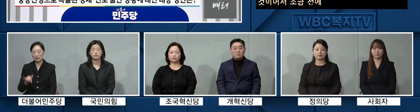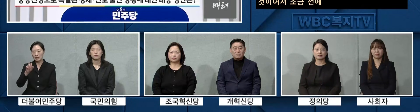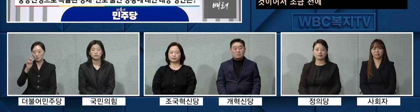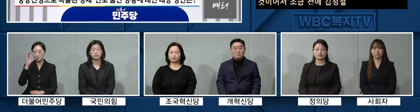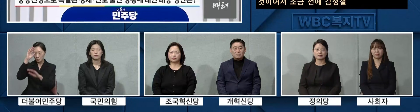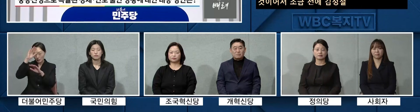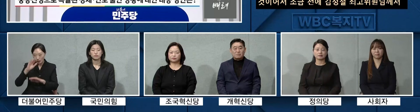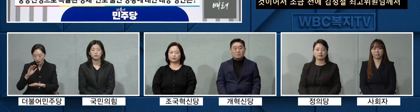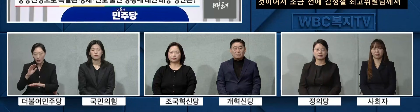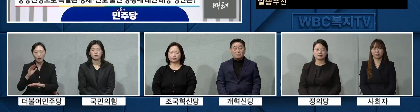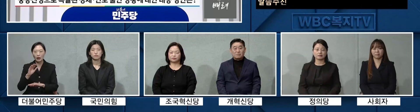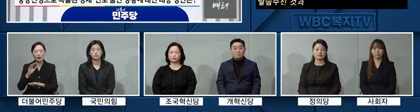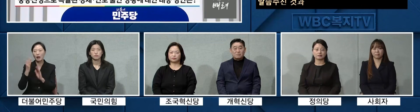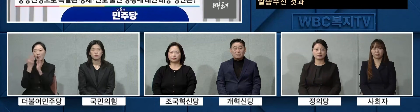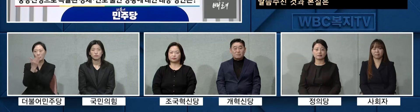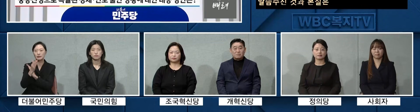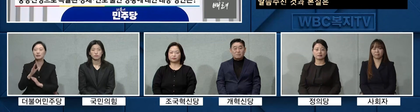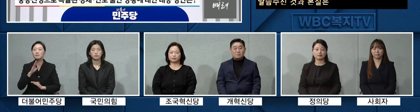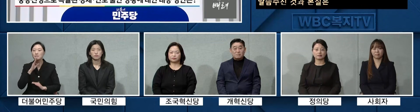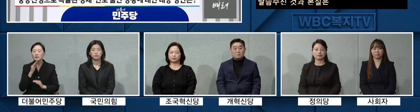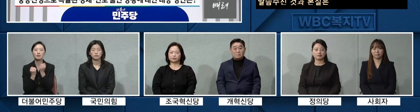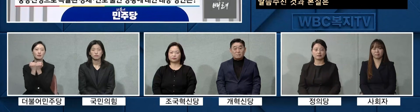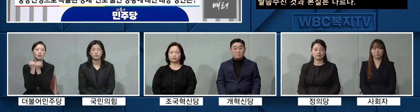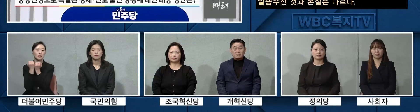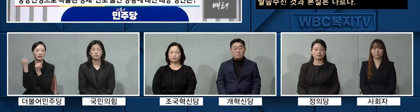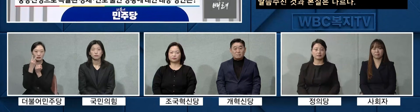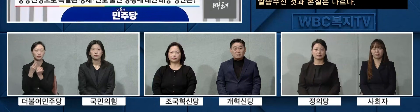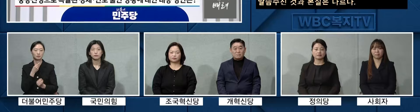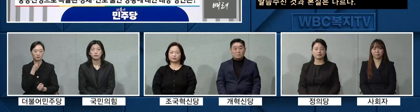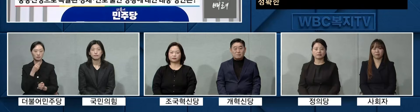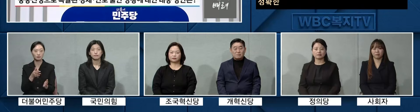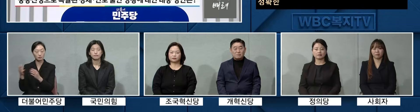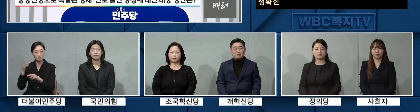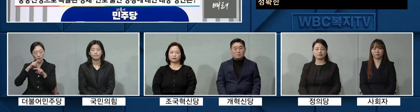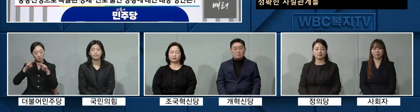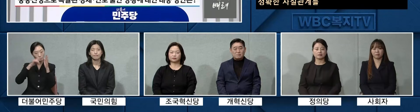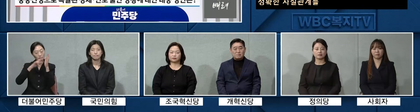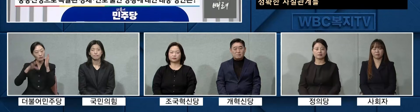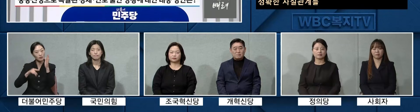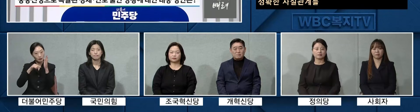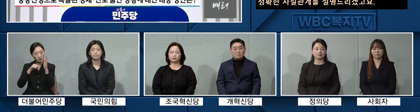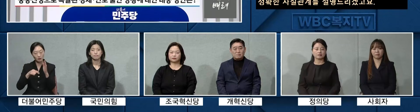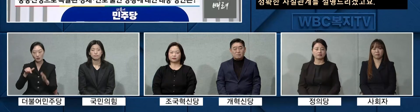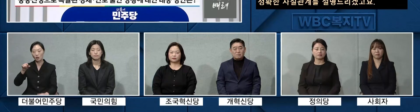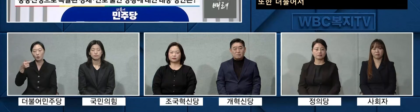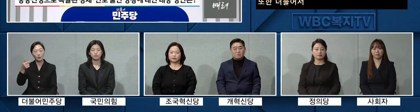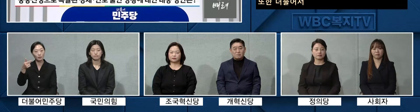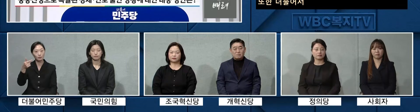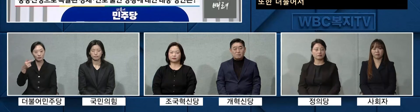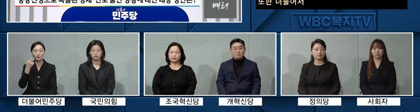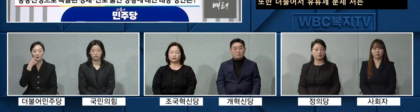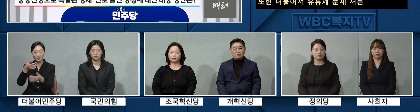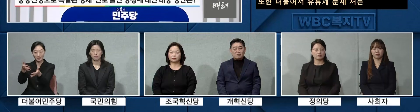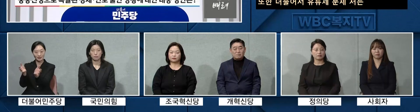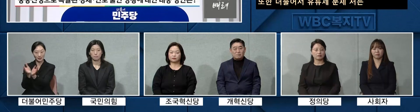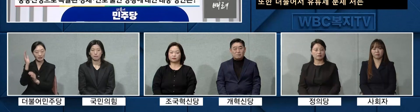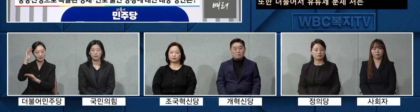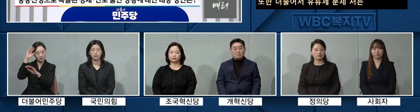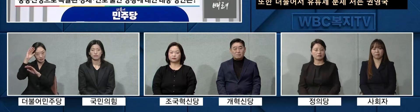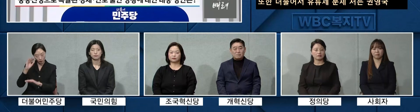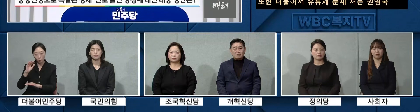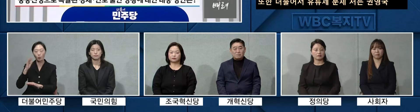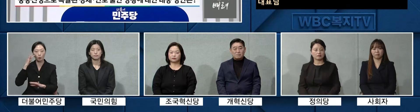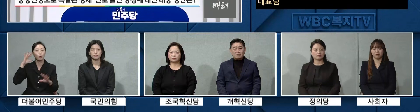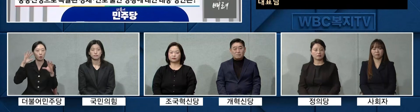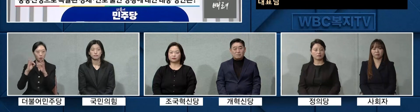정확한 사실관계를 좀 설명을 드리겠고요. 또한 더불어서 유류세 문제, 저는 권영국 대표님 말씀하신 바에